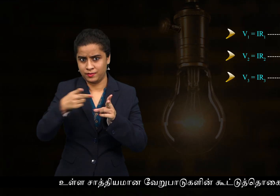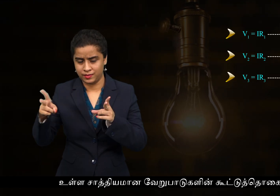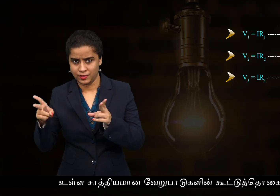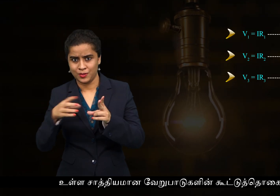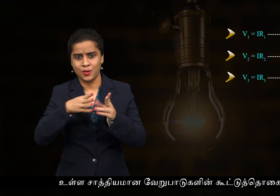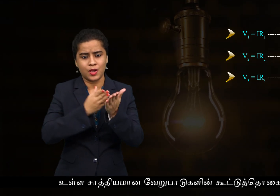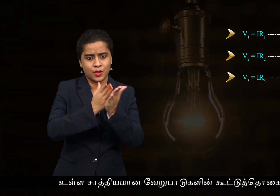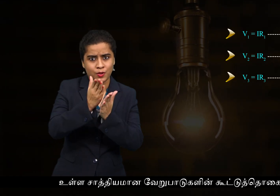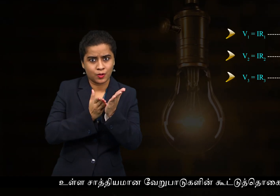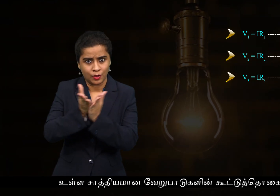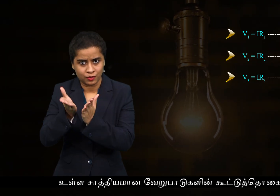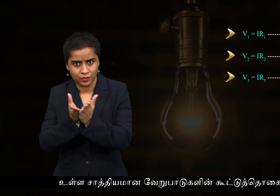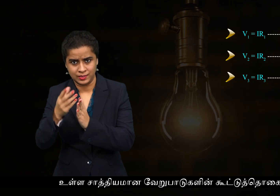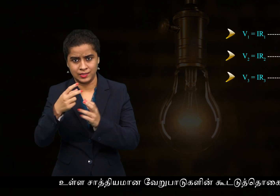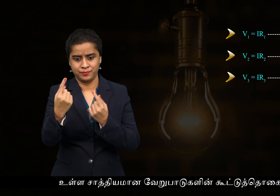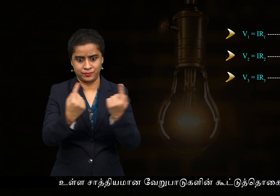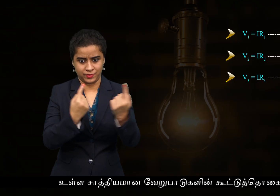சமம்.